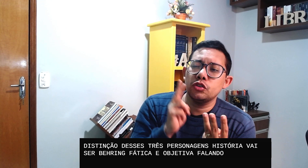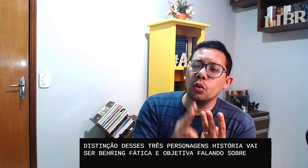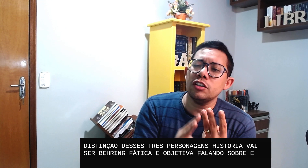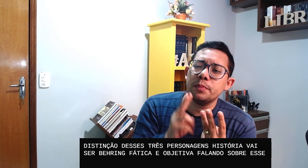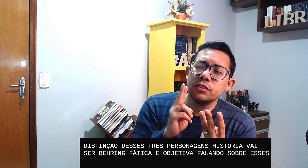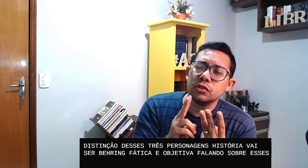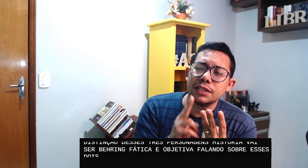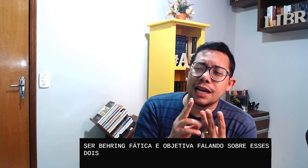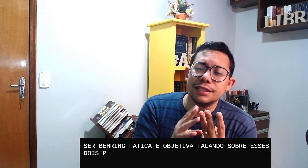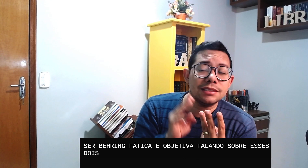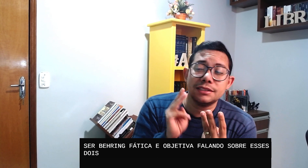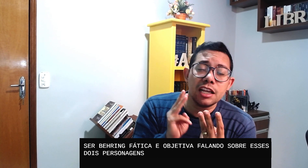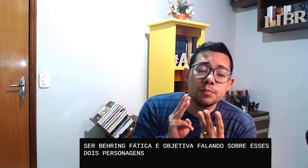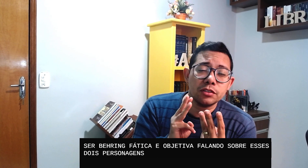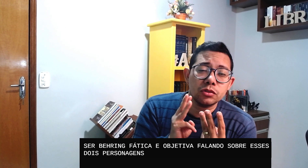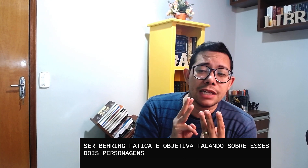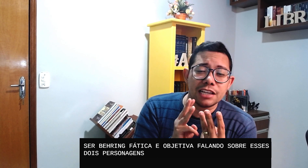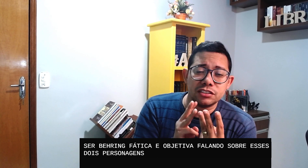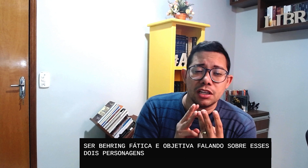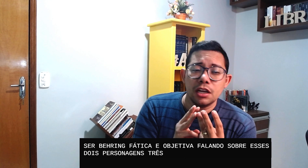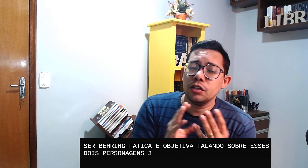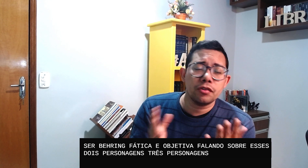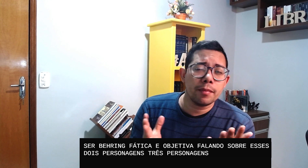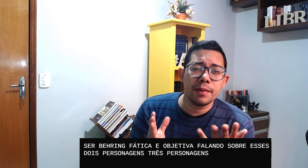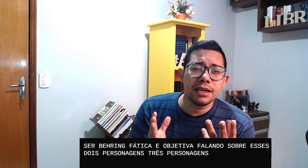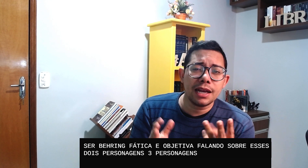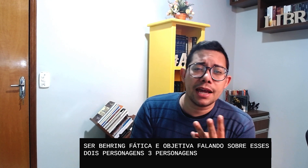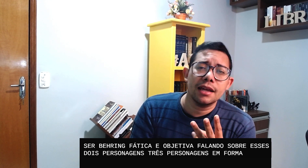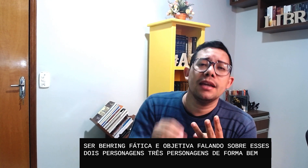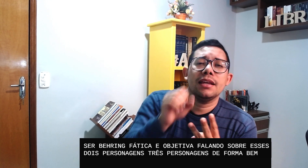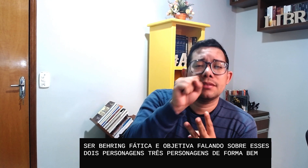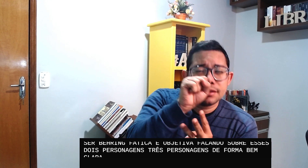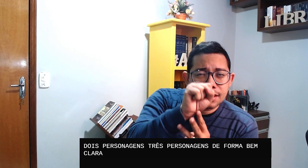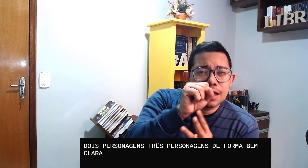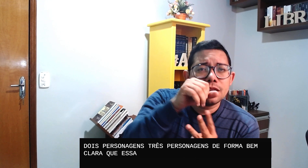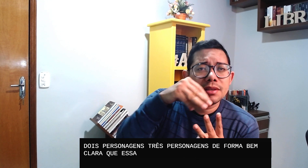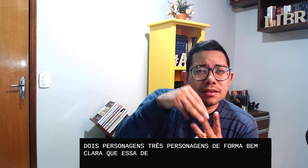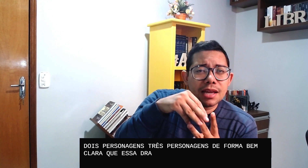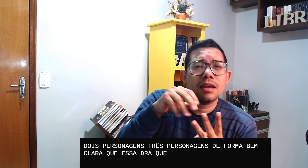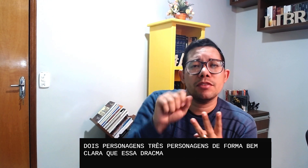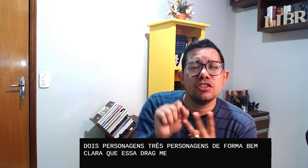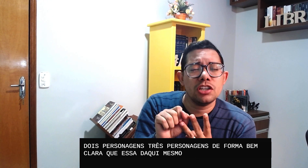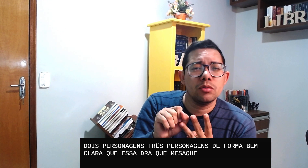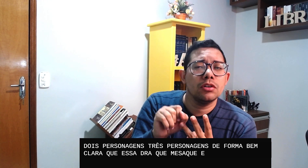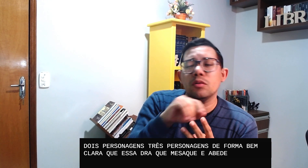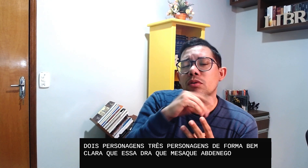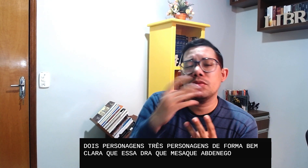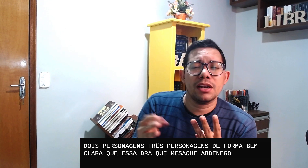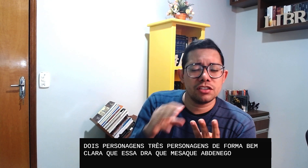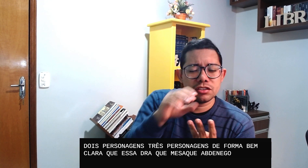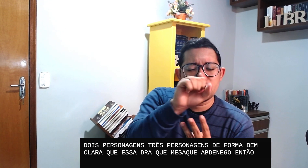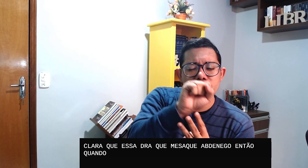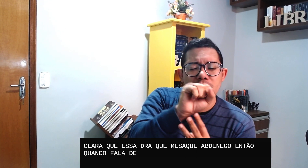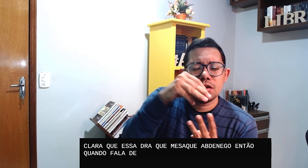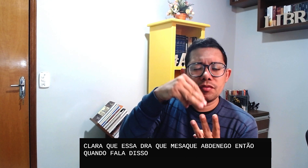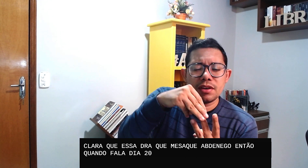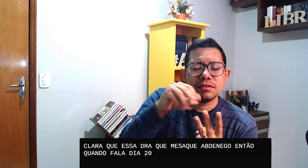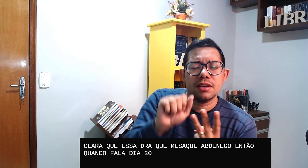dois personagens, esses três personagens de forma bem clara, que é Sadraque, Mesaque e Abidinego. Então, quando fala disso, a gente fez